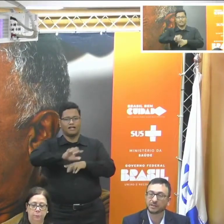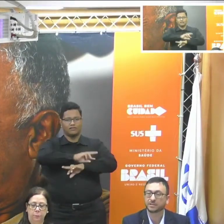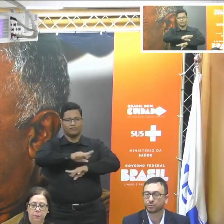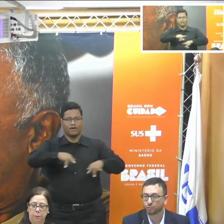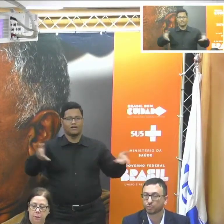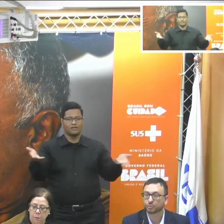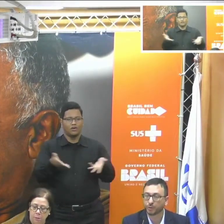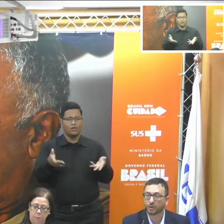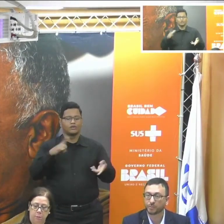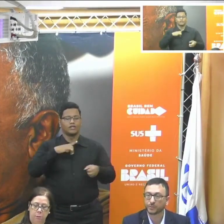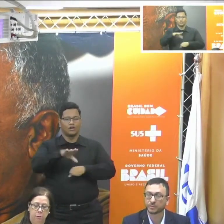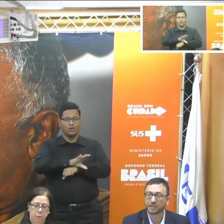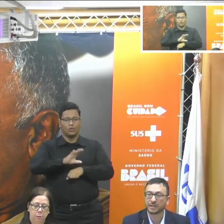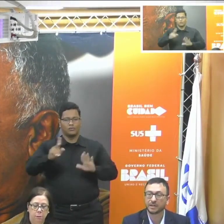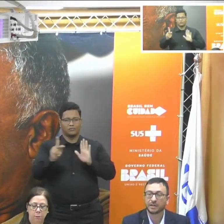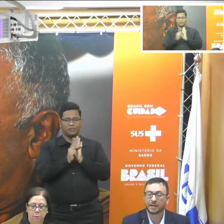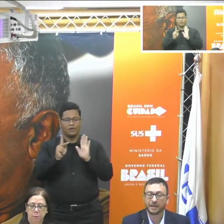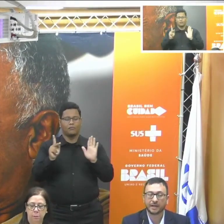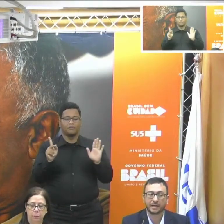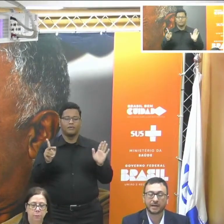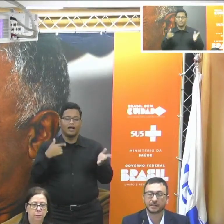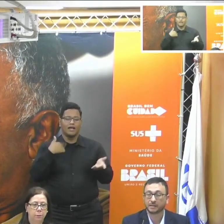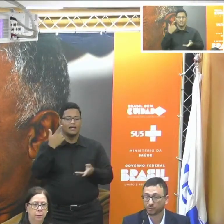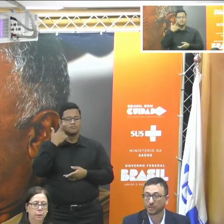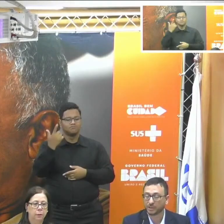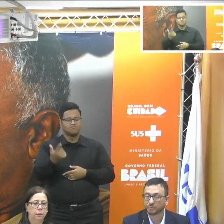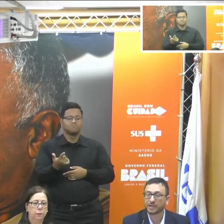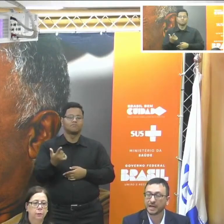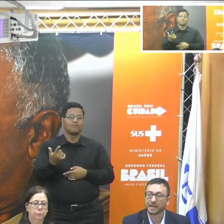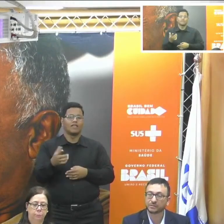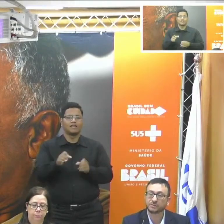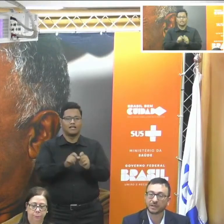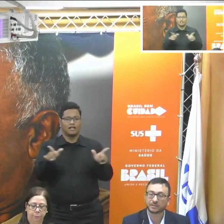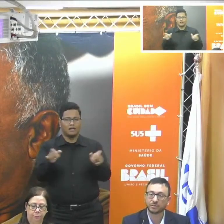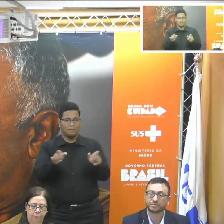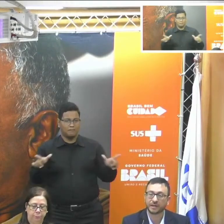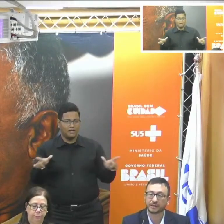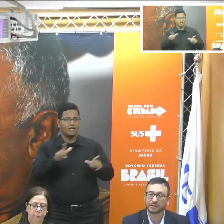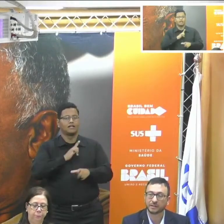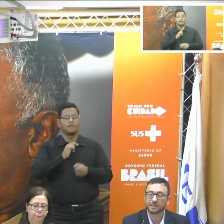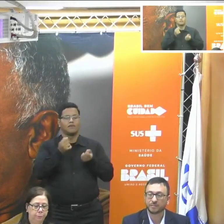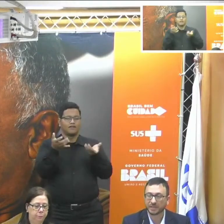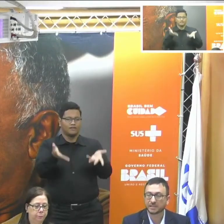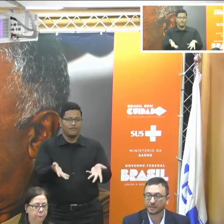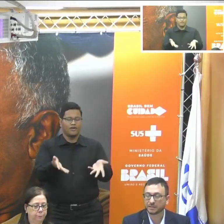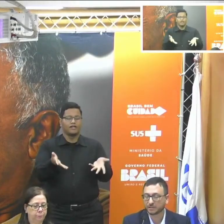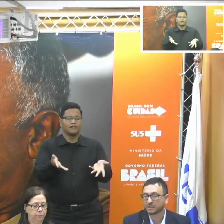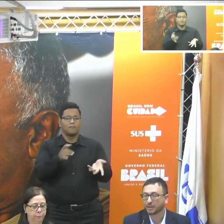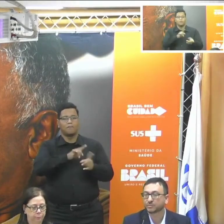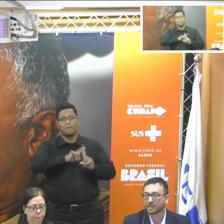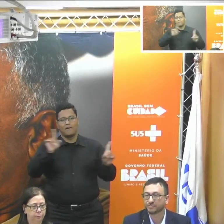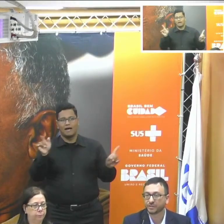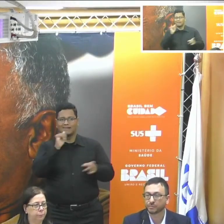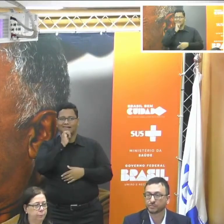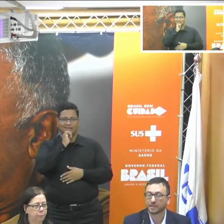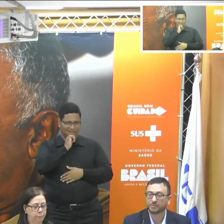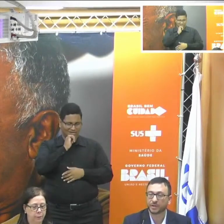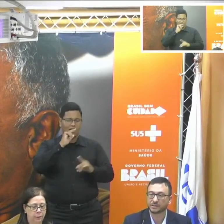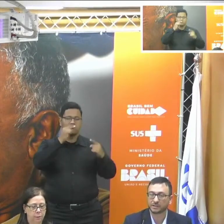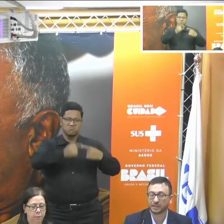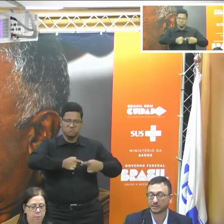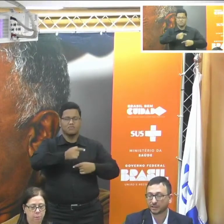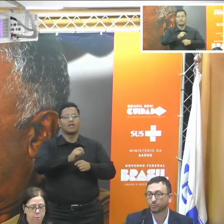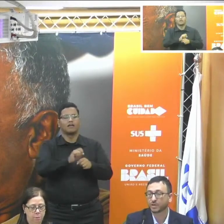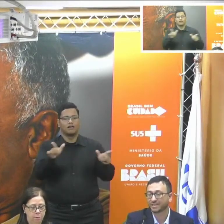também tem seus cursos próprios né Eh que que tem ampliado essa oferta né mas ainda assim é Um Desafio né